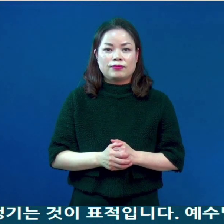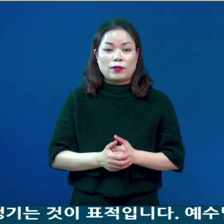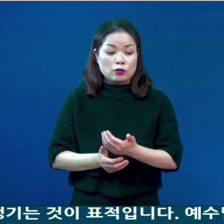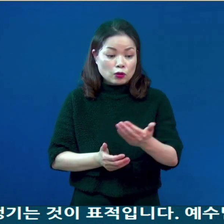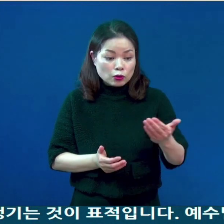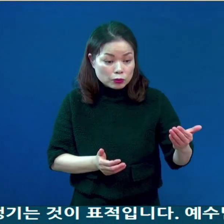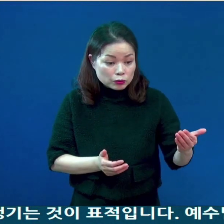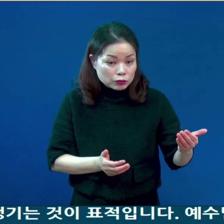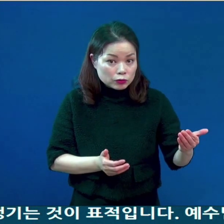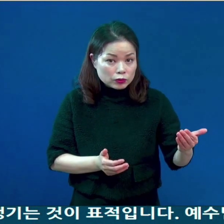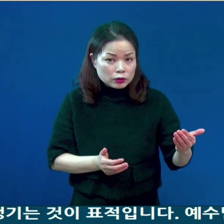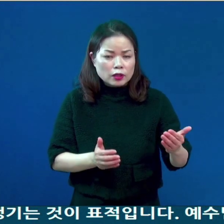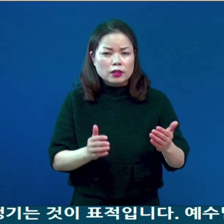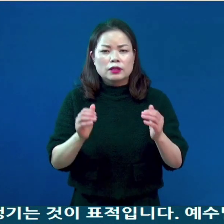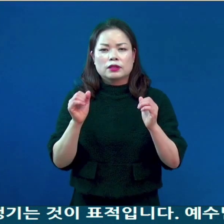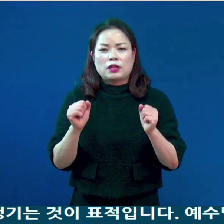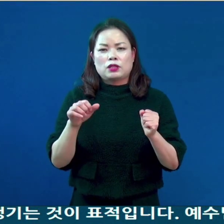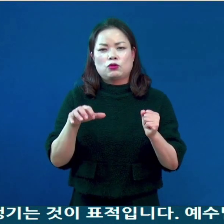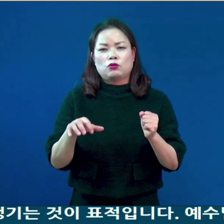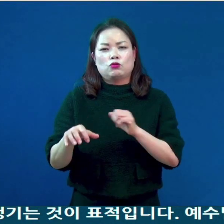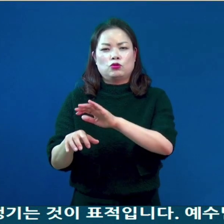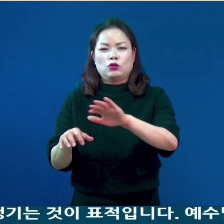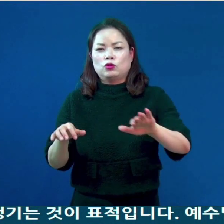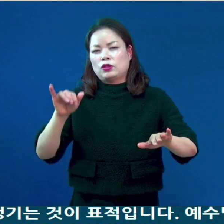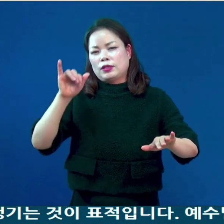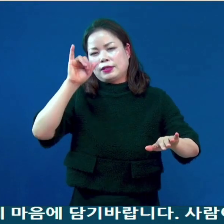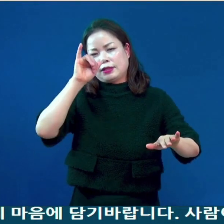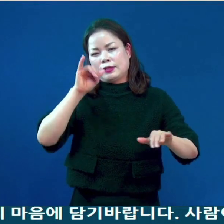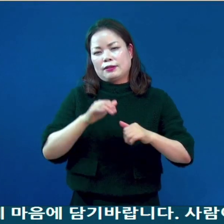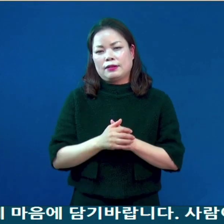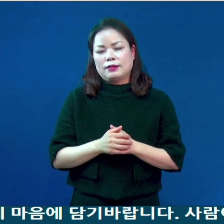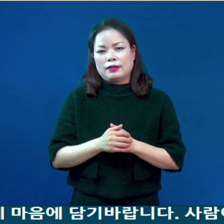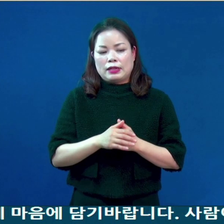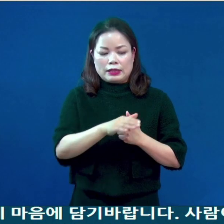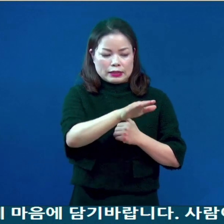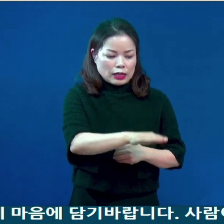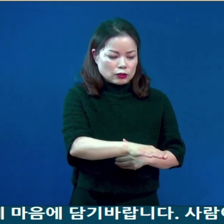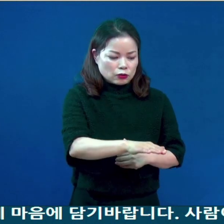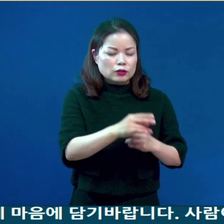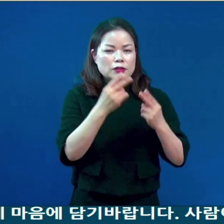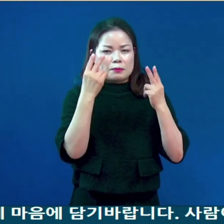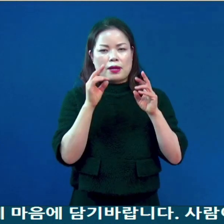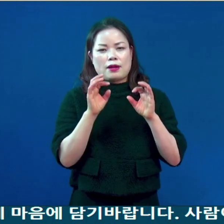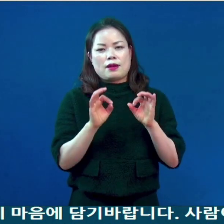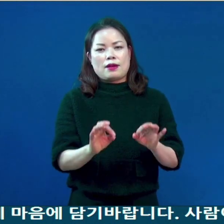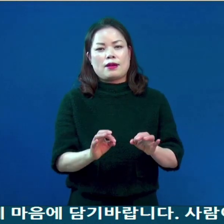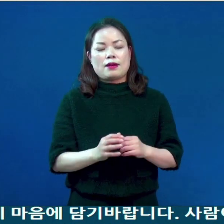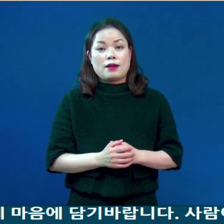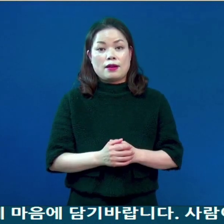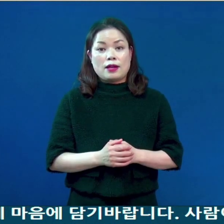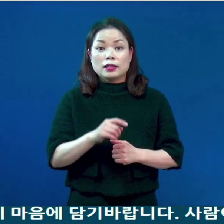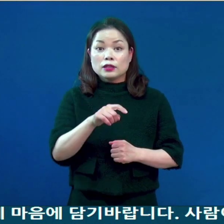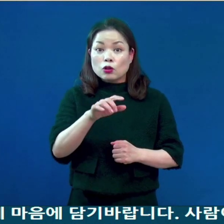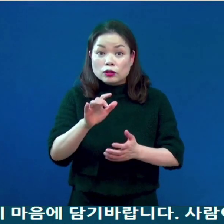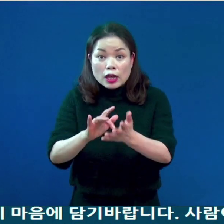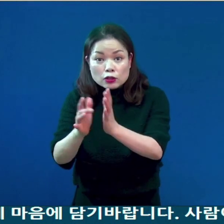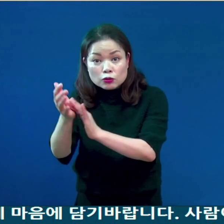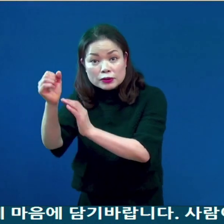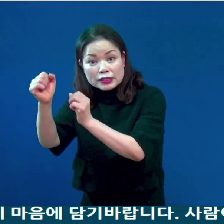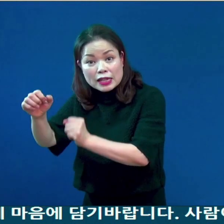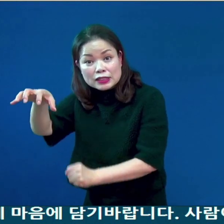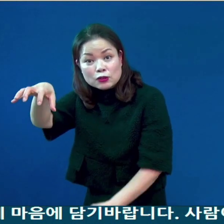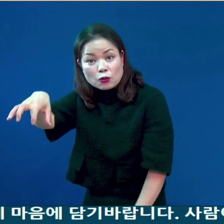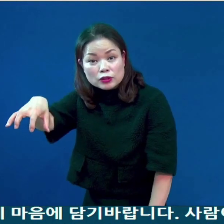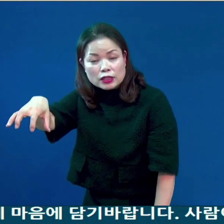여러분, 예수님이 계신 곳에 우리도 있는 것은 낮은 곳을 바라보는 겁니다. 그리고 그곳에 예수님이